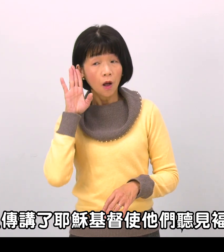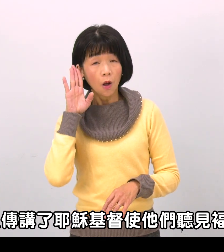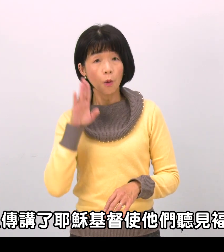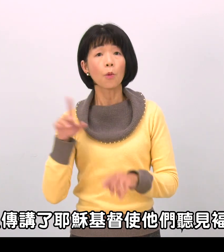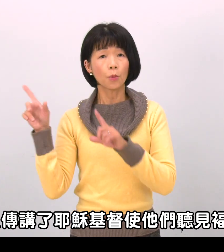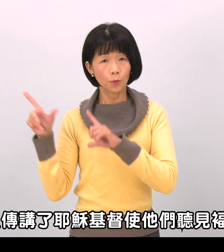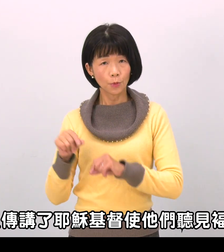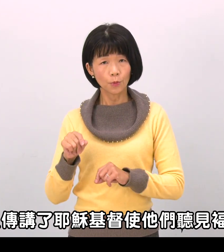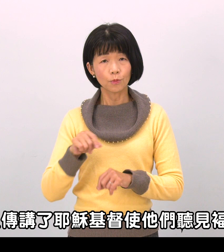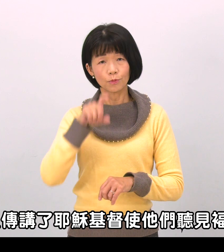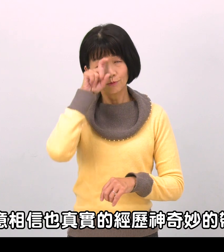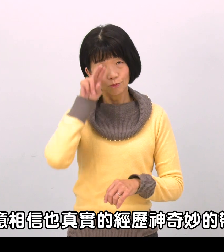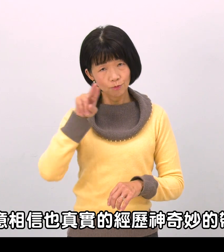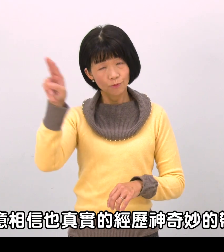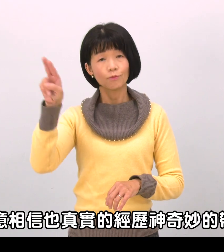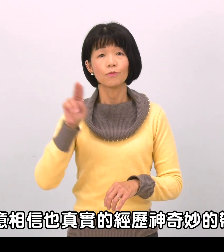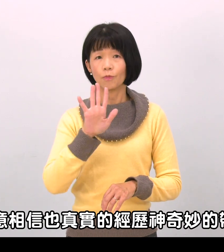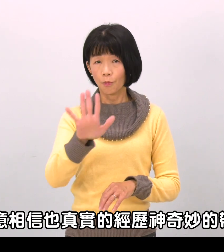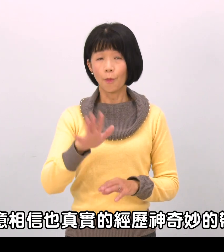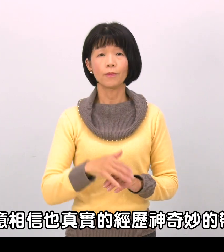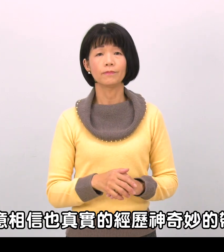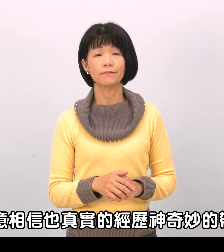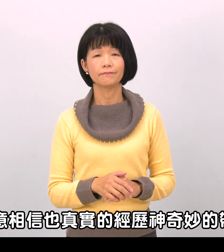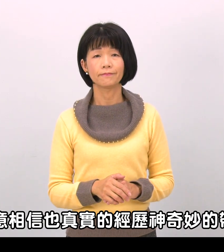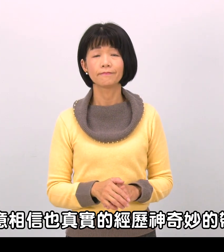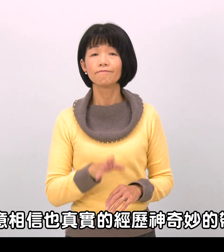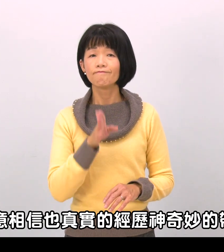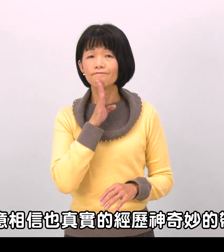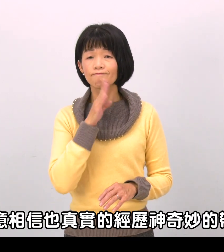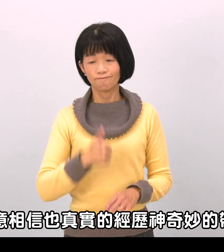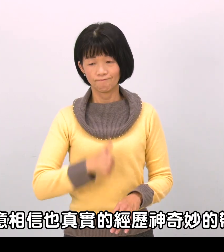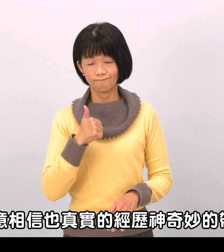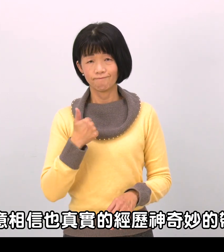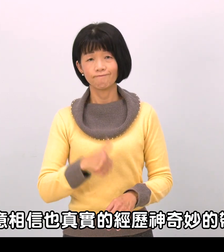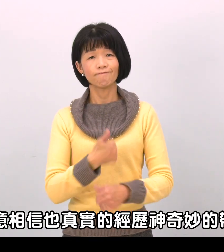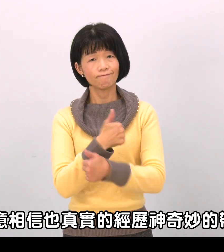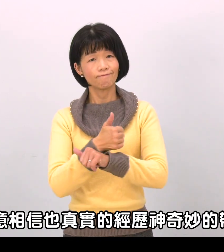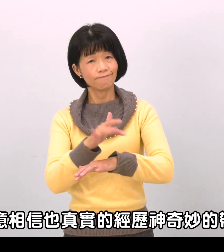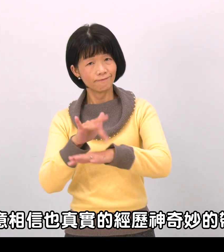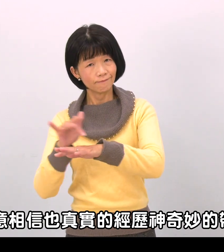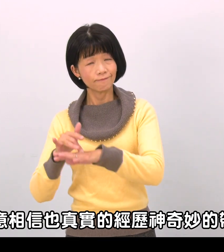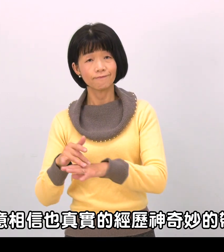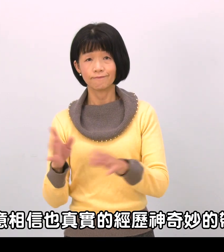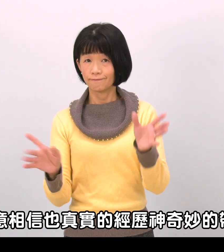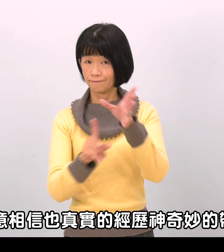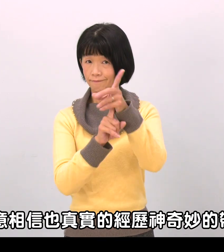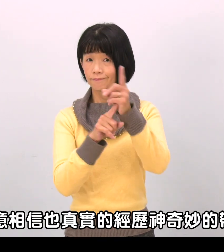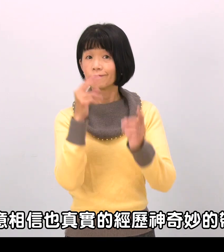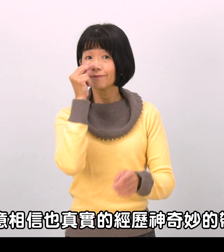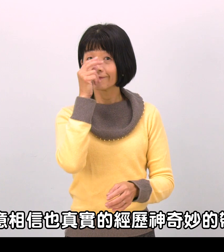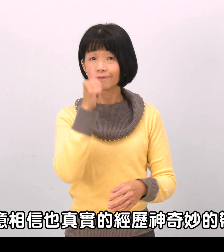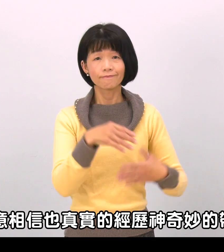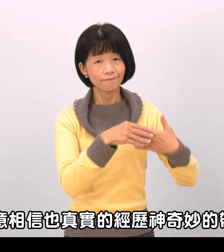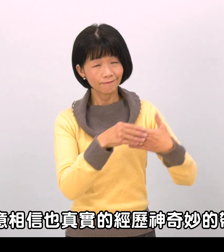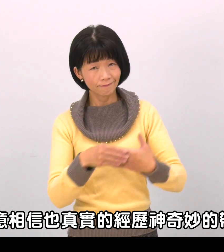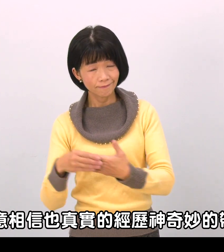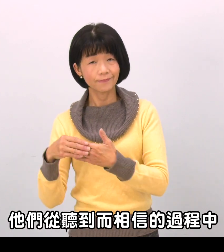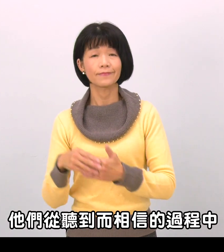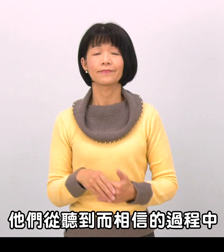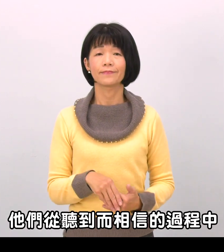的盼望，愿意相信，也真实的经历神奇妙的带领。他们